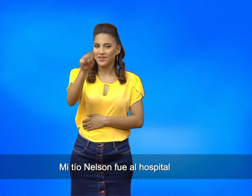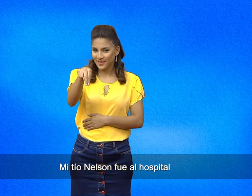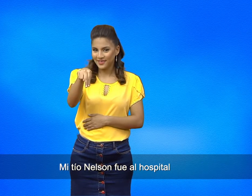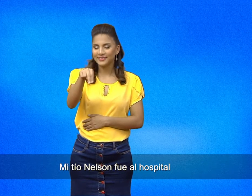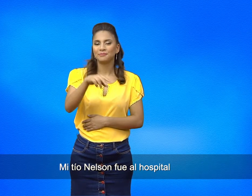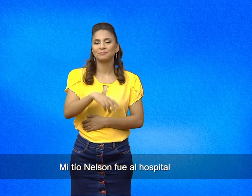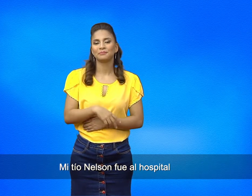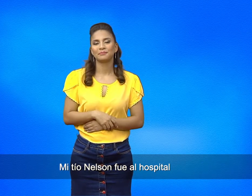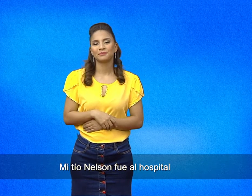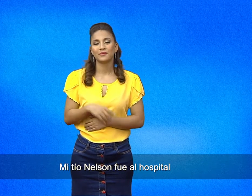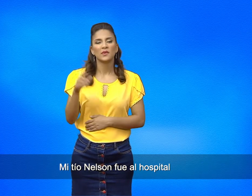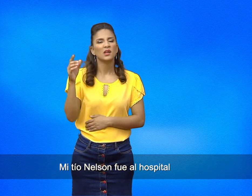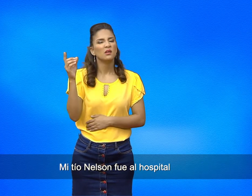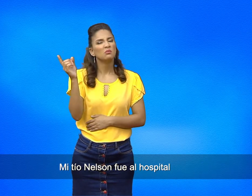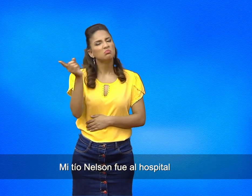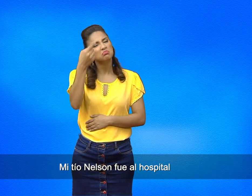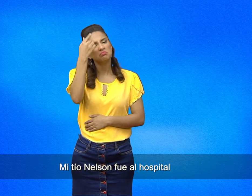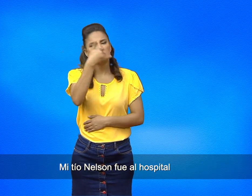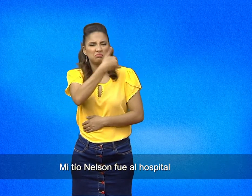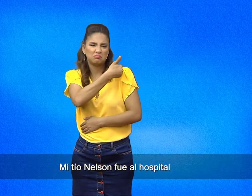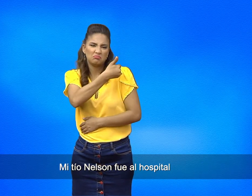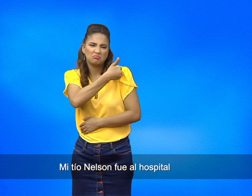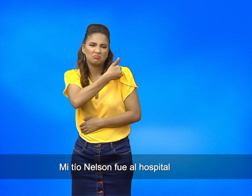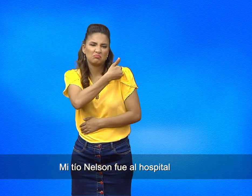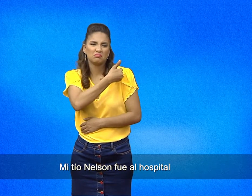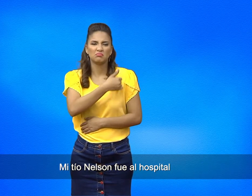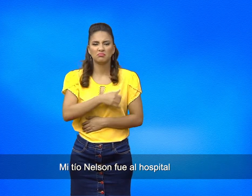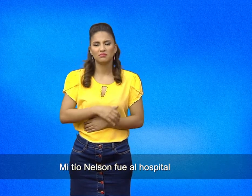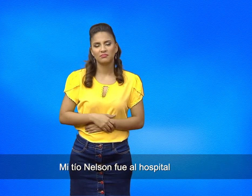nelson fue al hospital